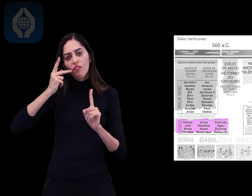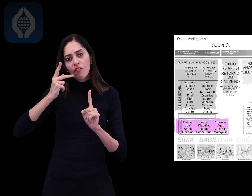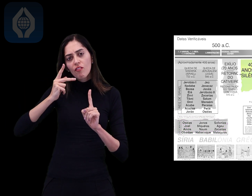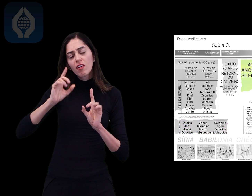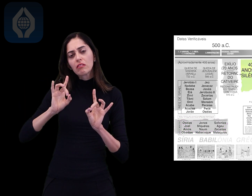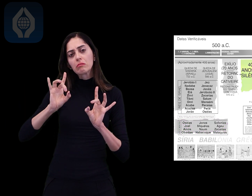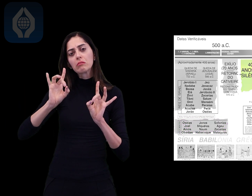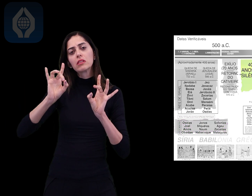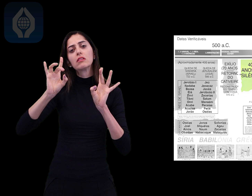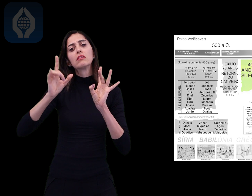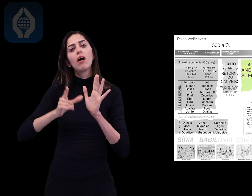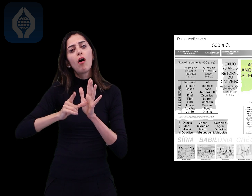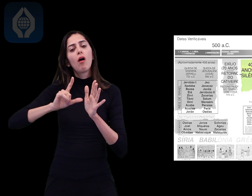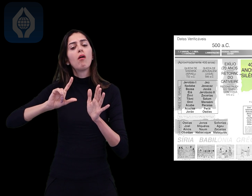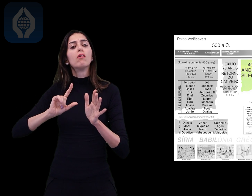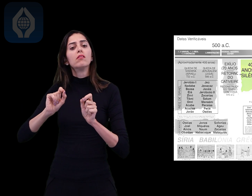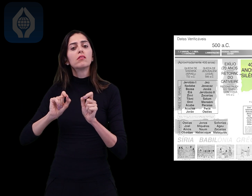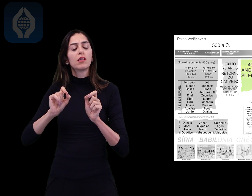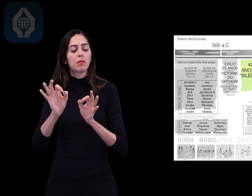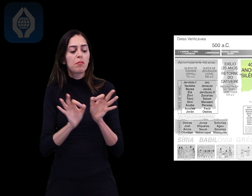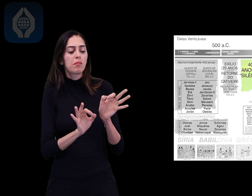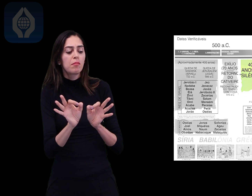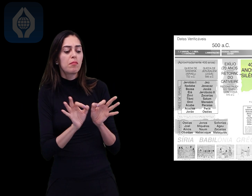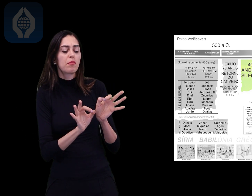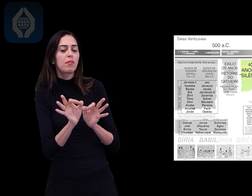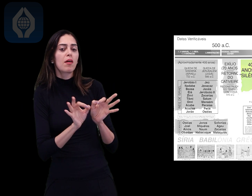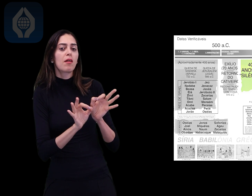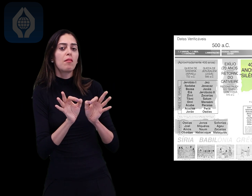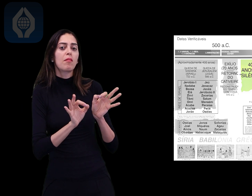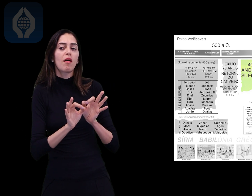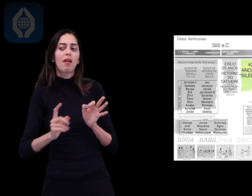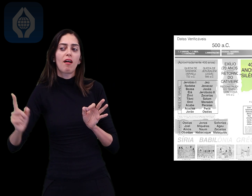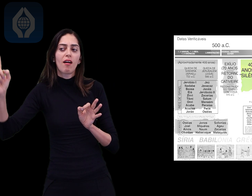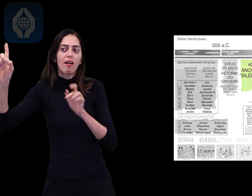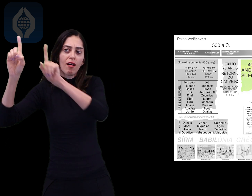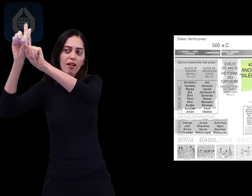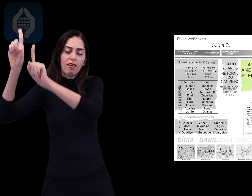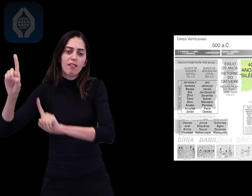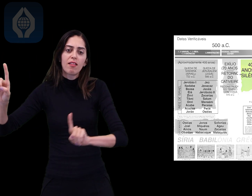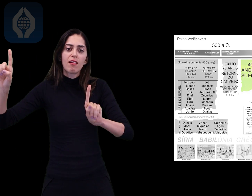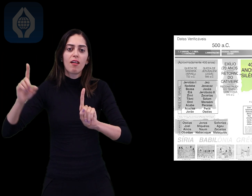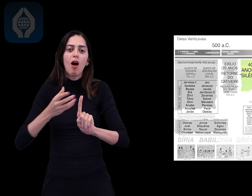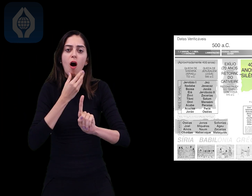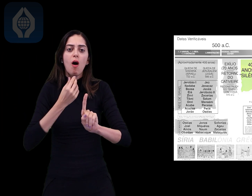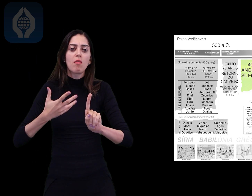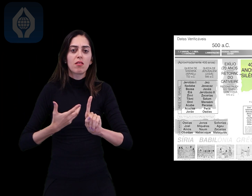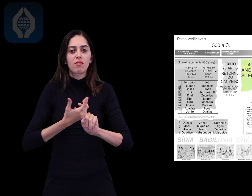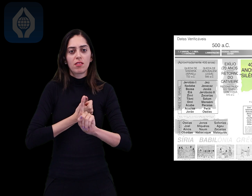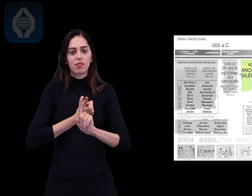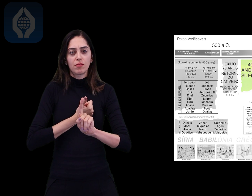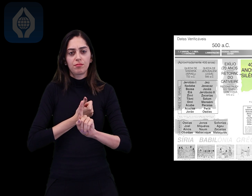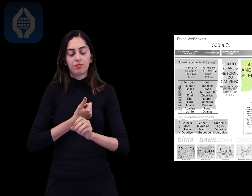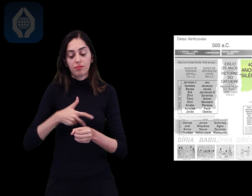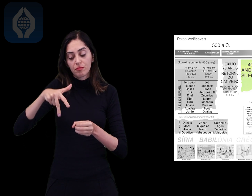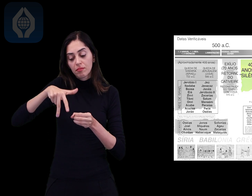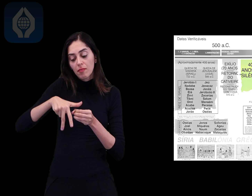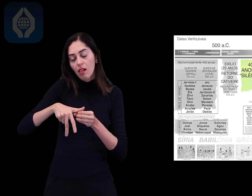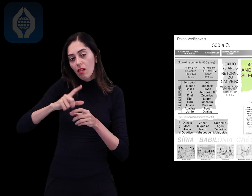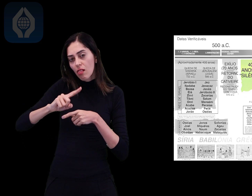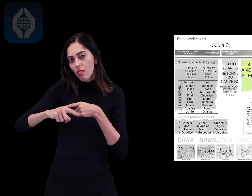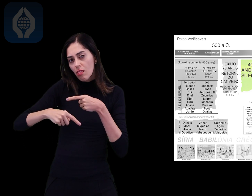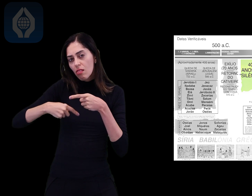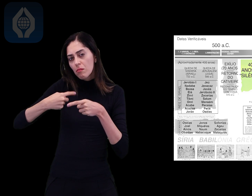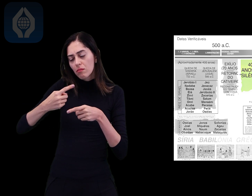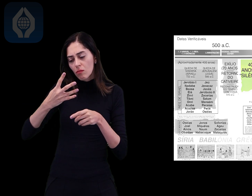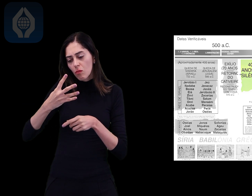Salvador. Depois de Malaquias, no entanto, 400 anos se passaram sem que Deus falasse através de